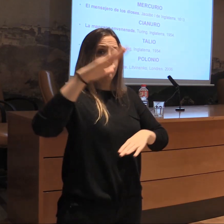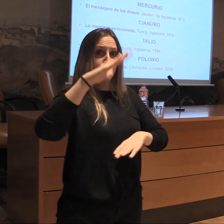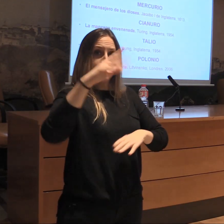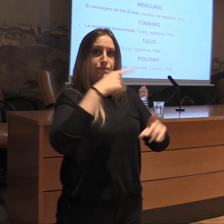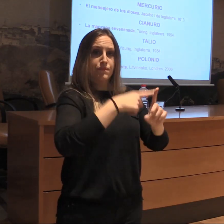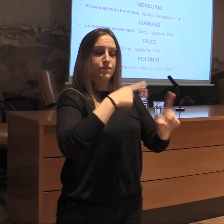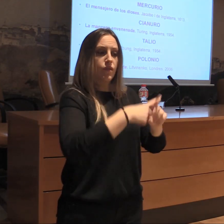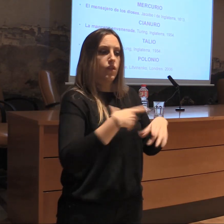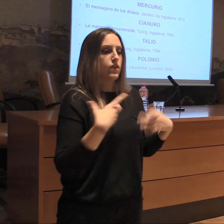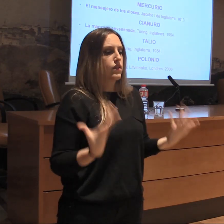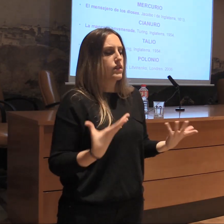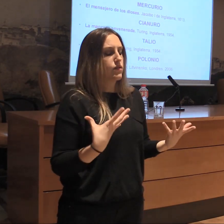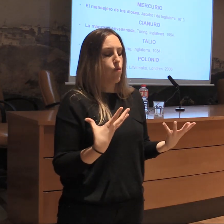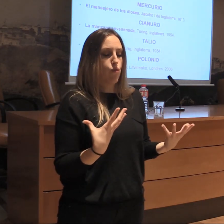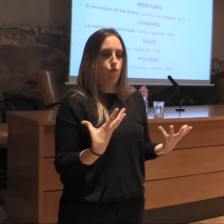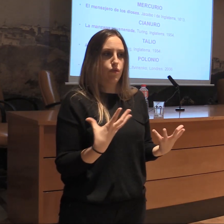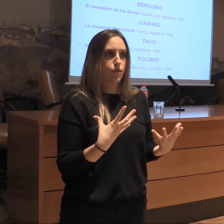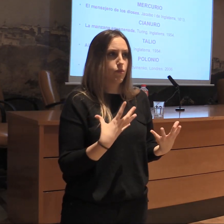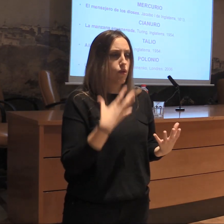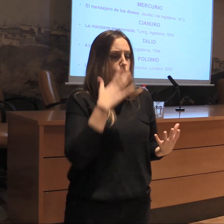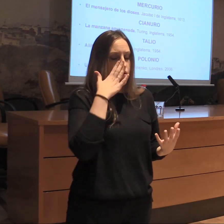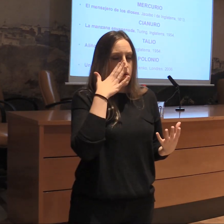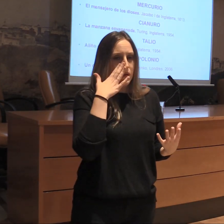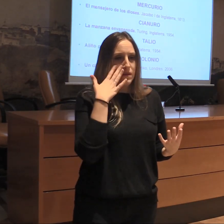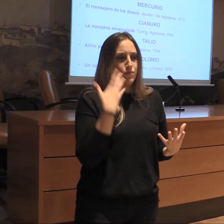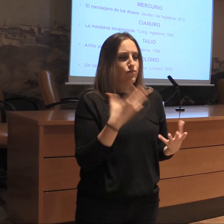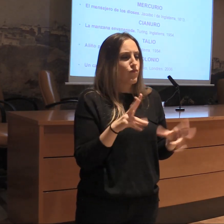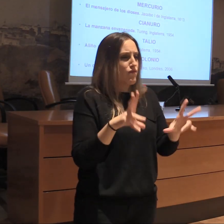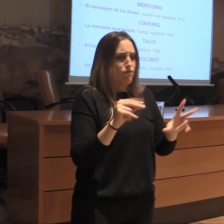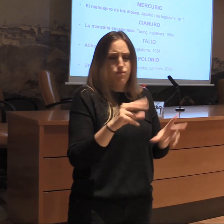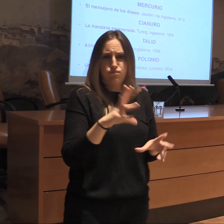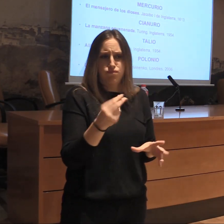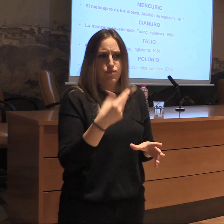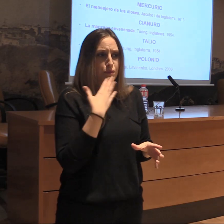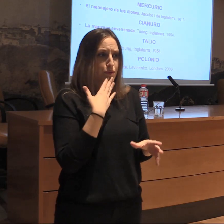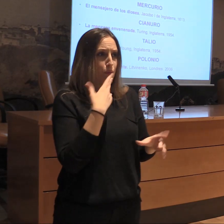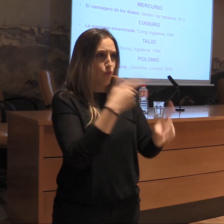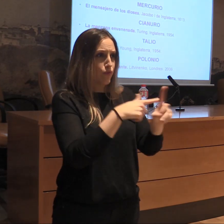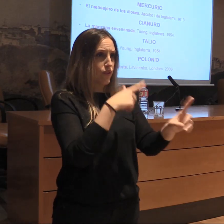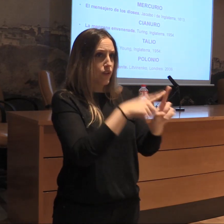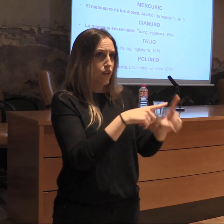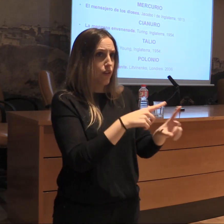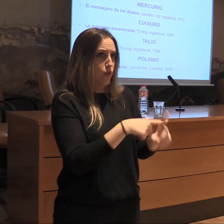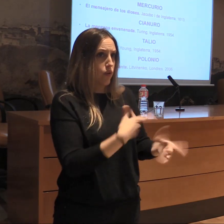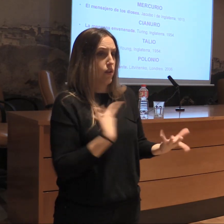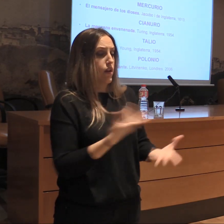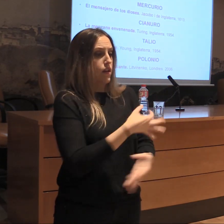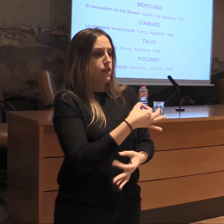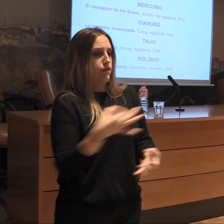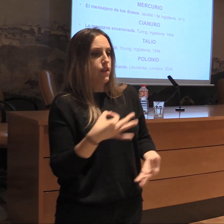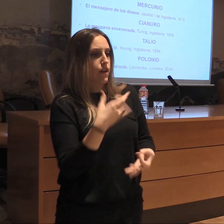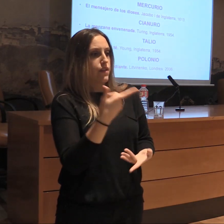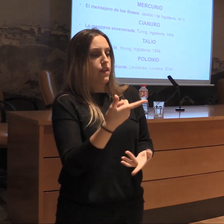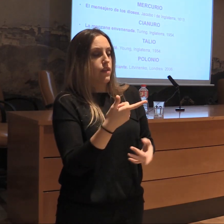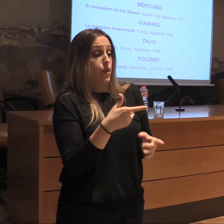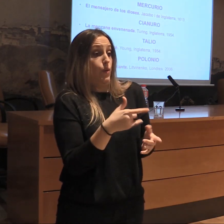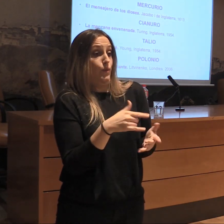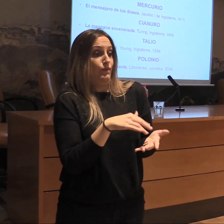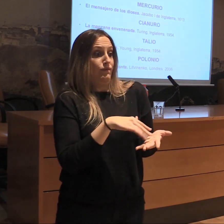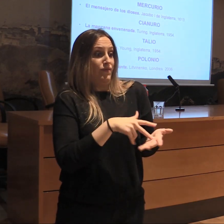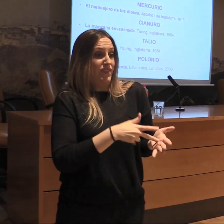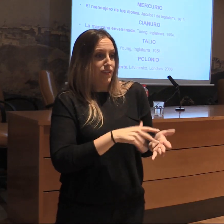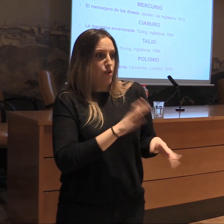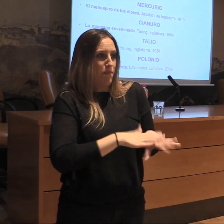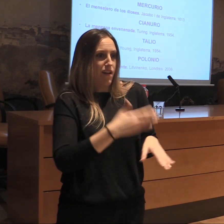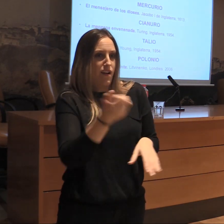Es espeluznante cómo se usó el conocimiento científico y la eficacia de un diseño ingenieril para